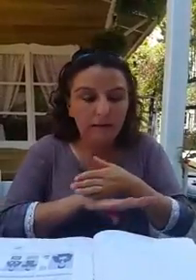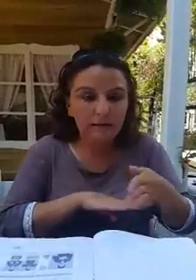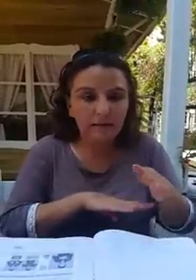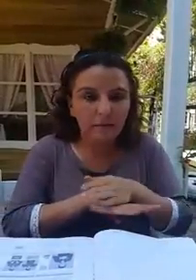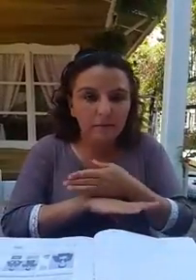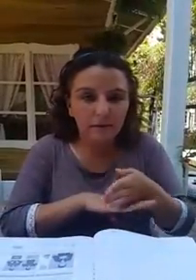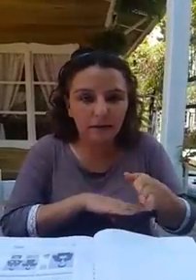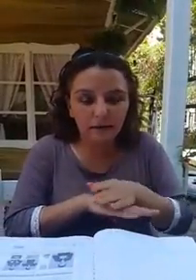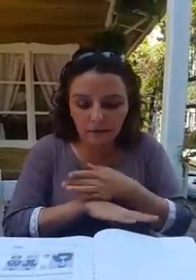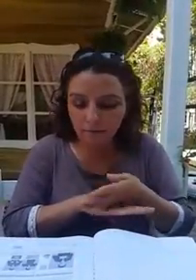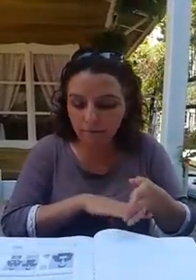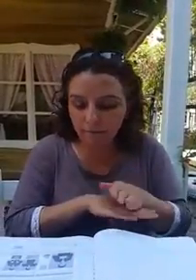sebze,